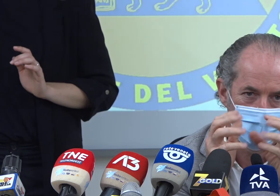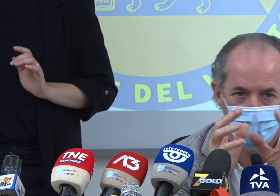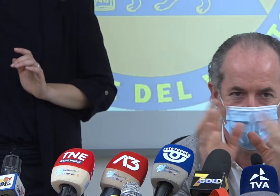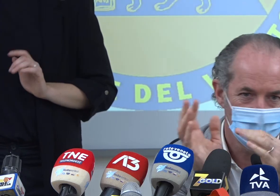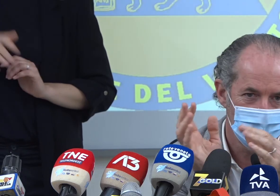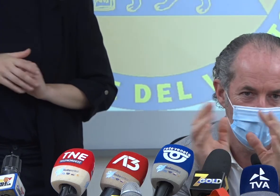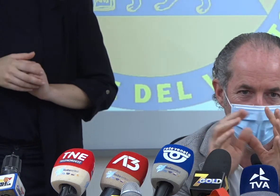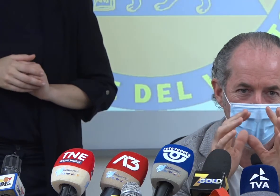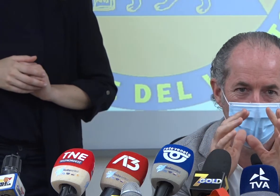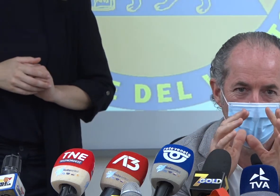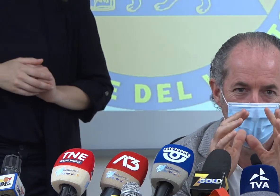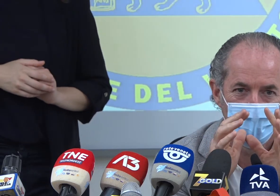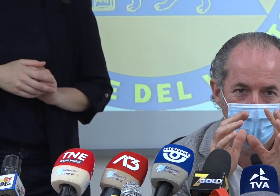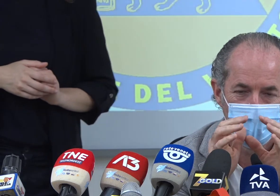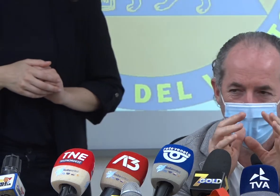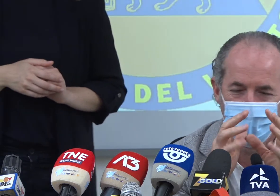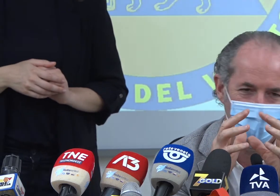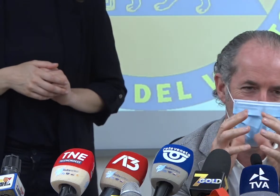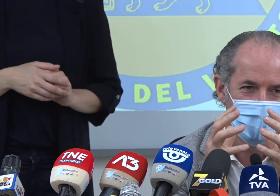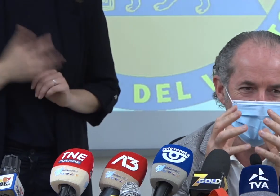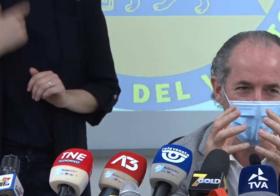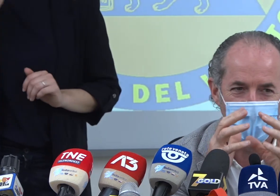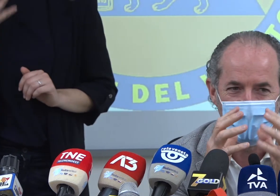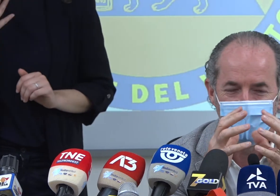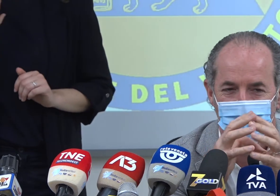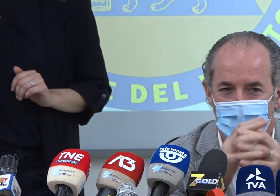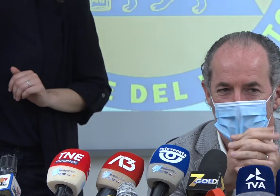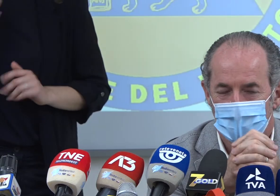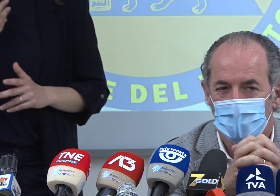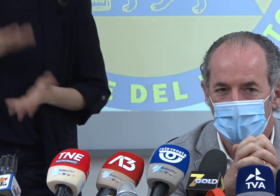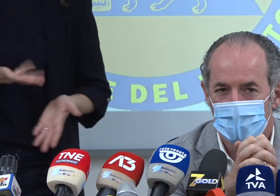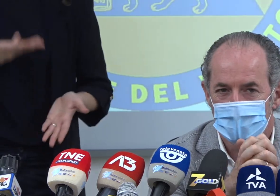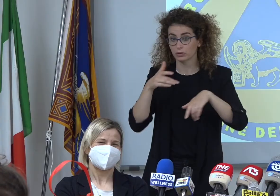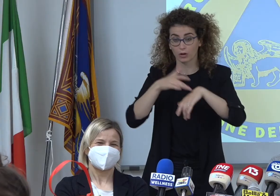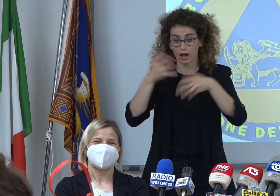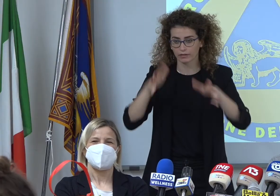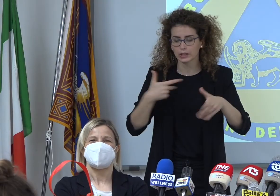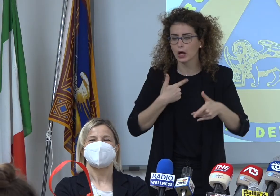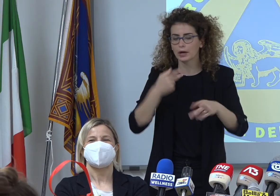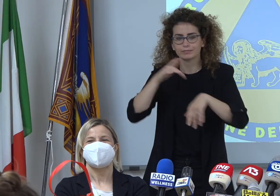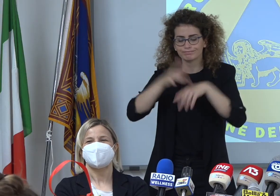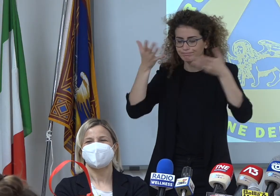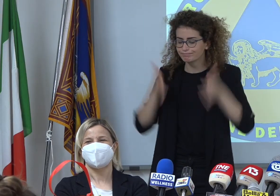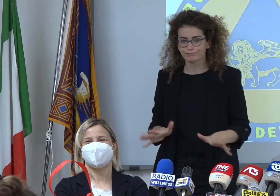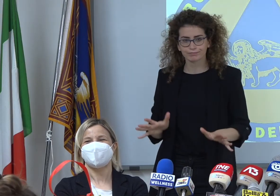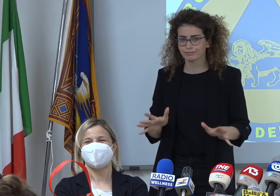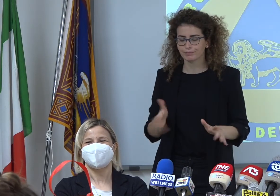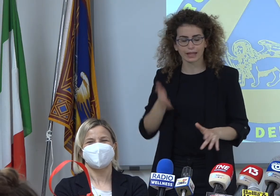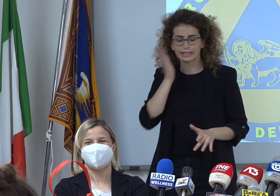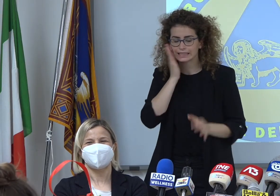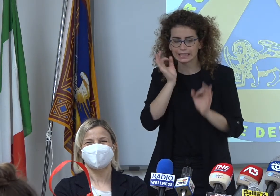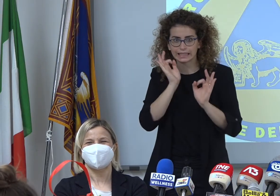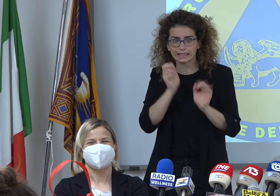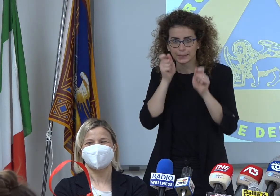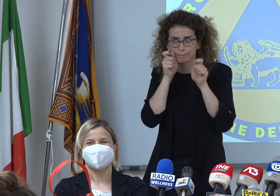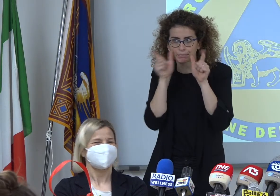per le discoteche, al momento in realtà per le quali non è stata definita alcuna certezza. Molto vicino a Luigi Brugnaro, il presidente